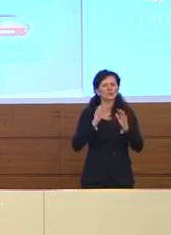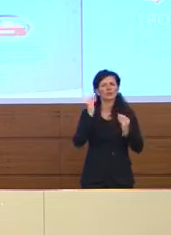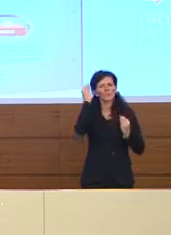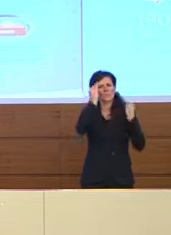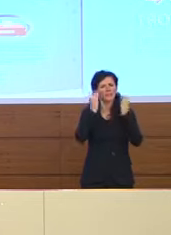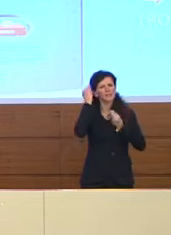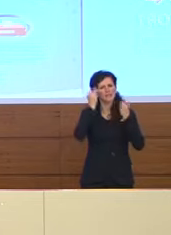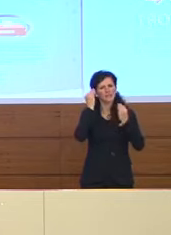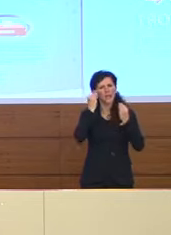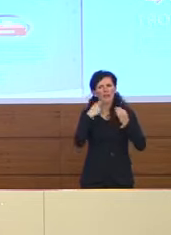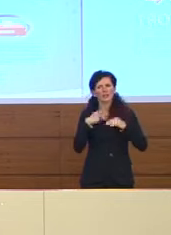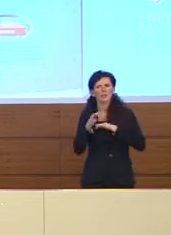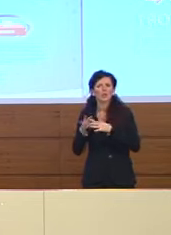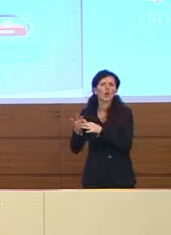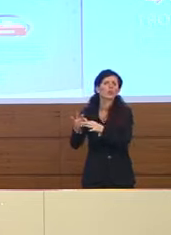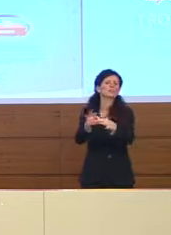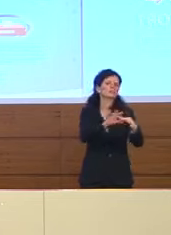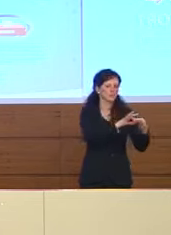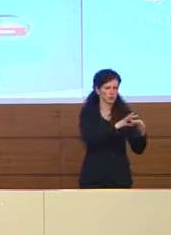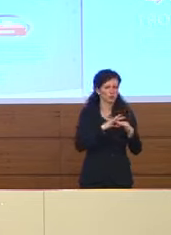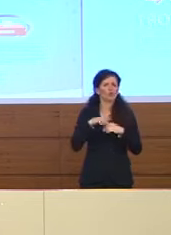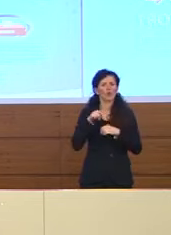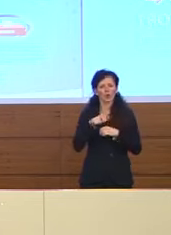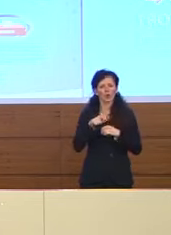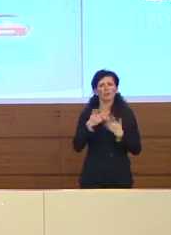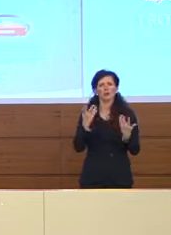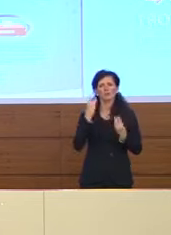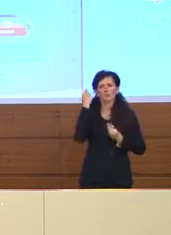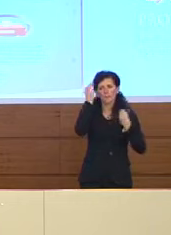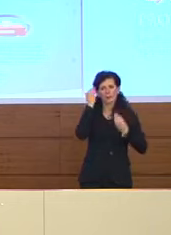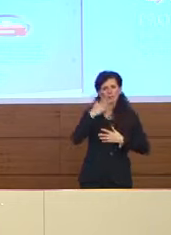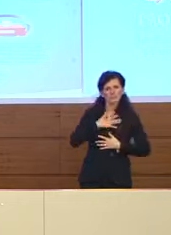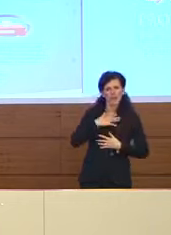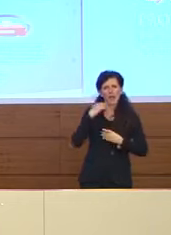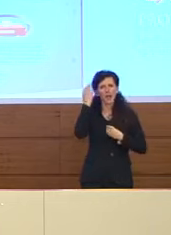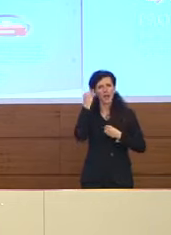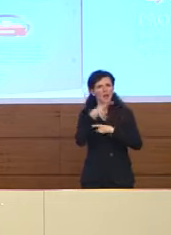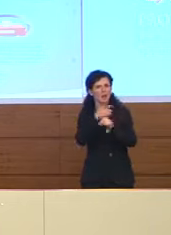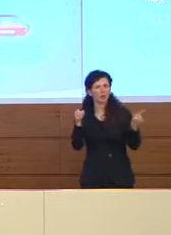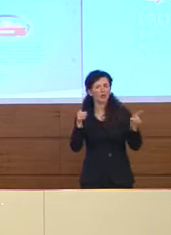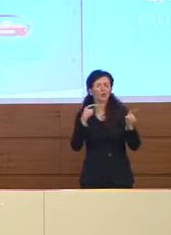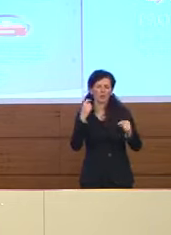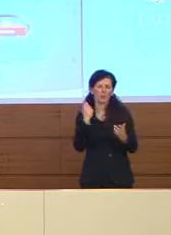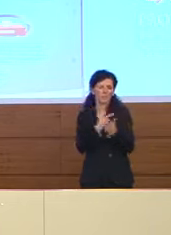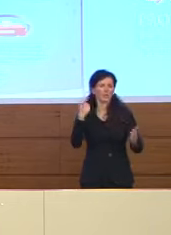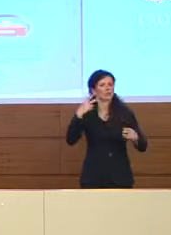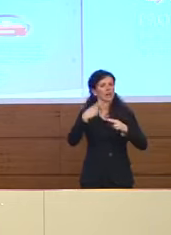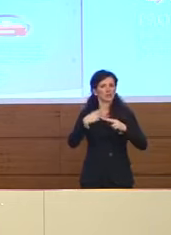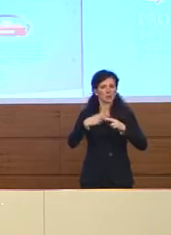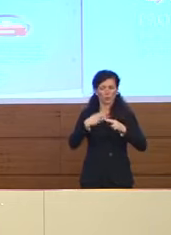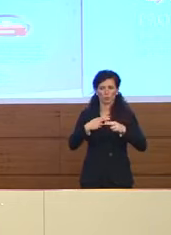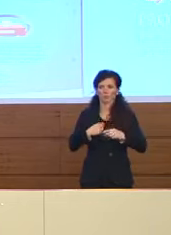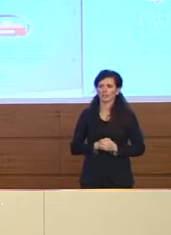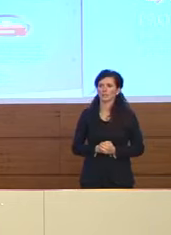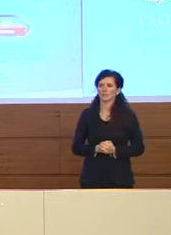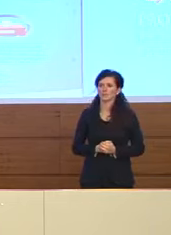considerazione che spero possano essere di utilità lo studio di sieroprevalenza